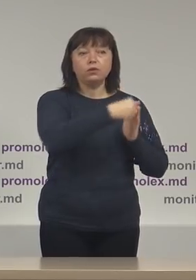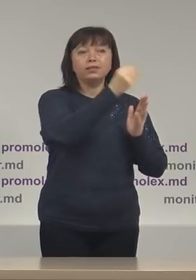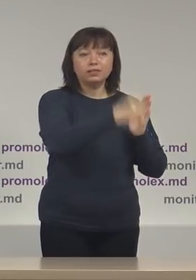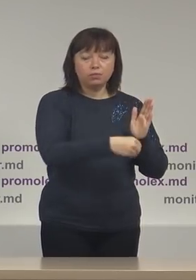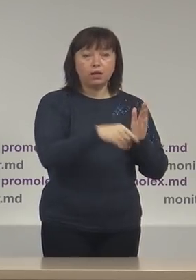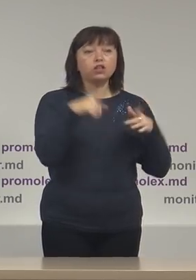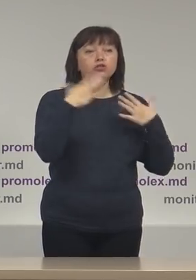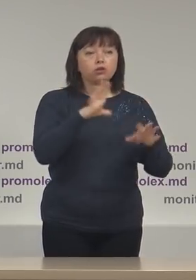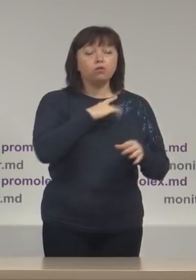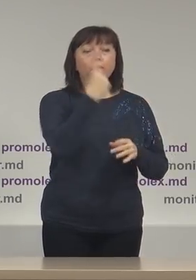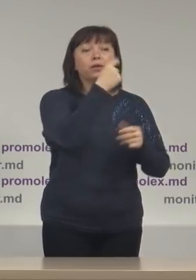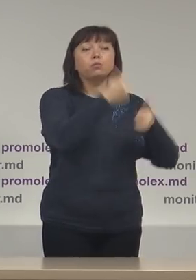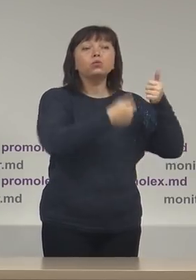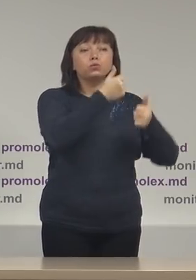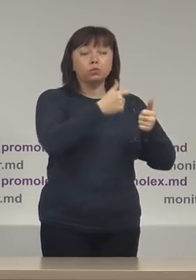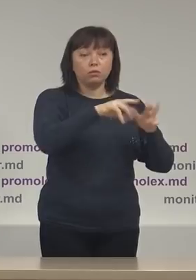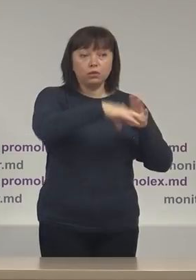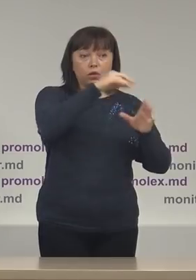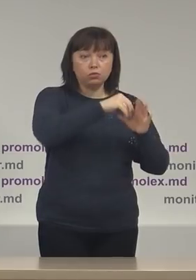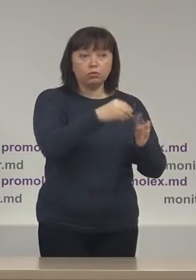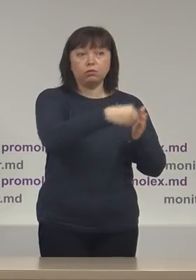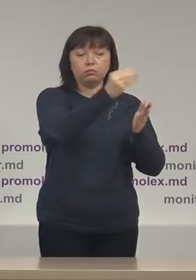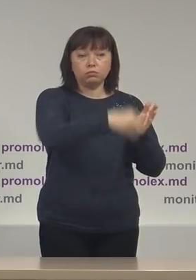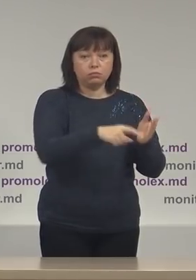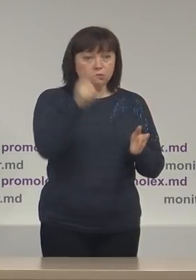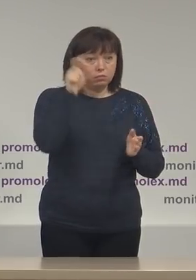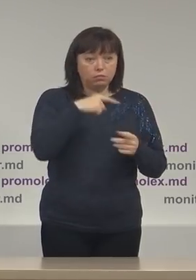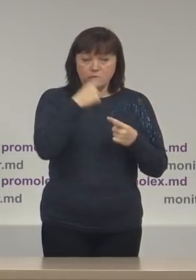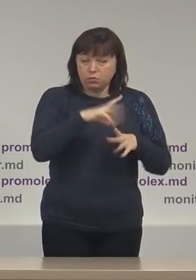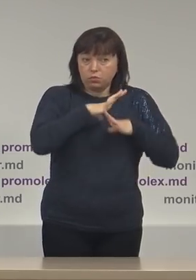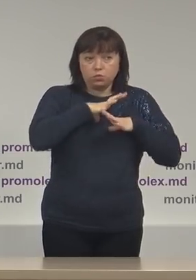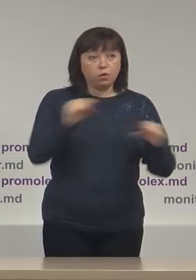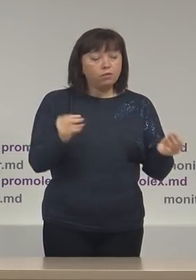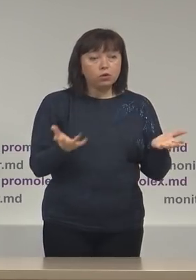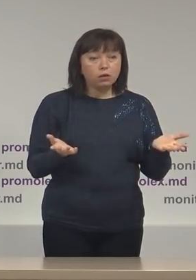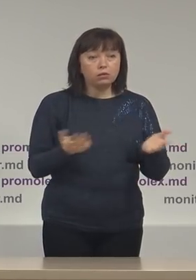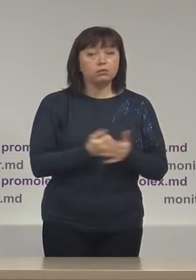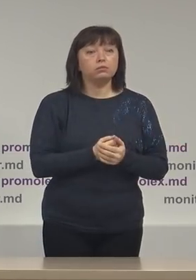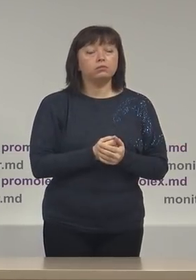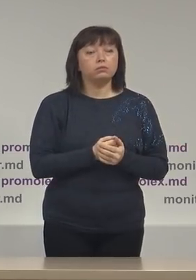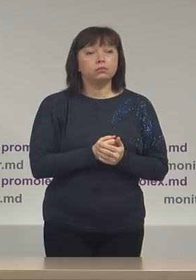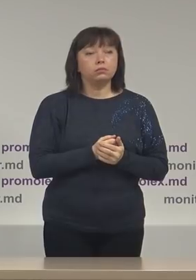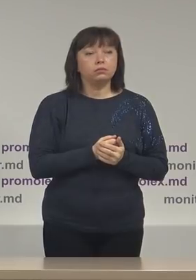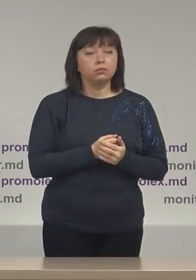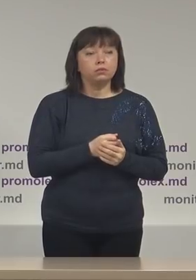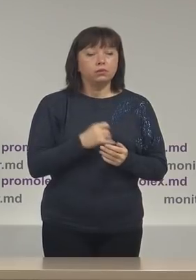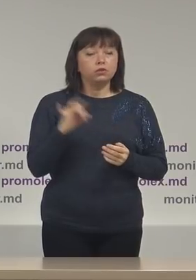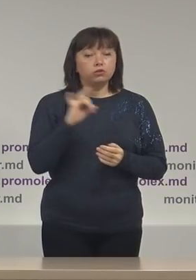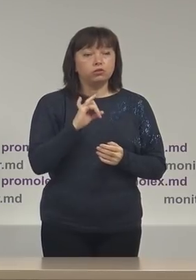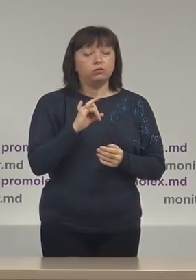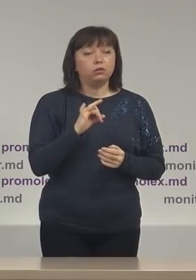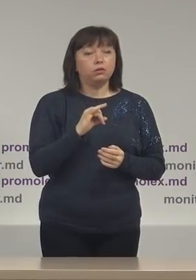fi votat în primul tur de scrutin. Persoana afirmă că nu a votat. În